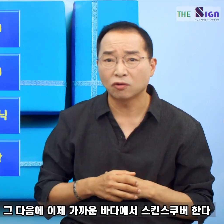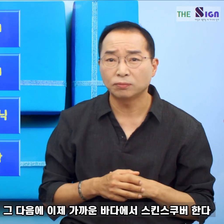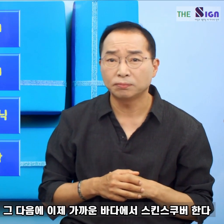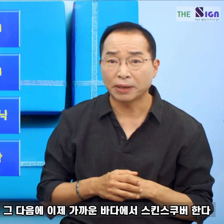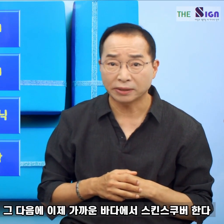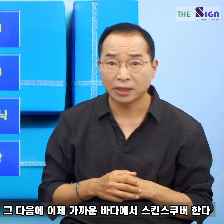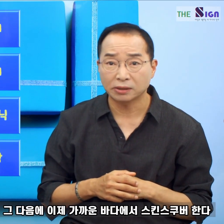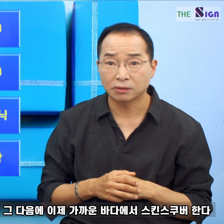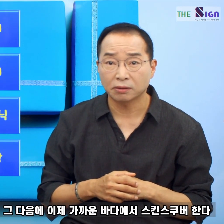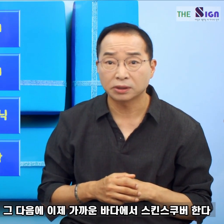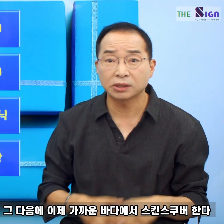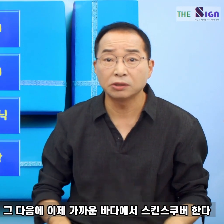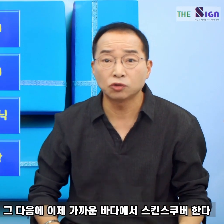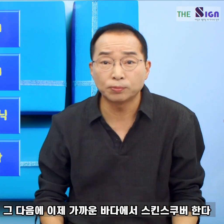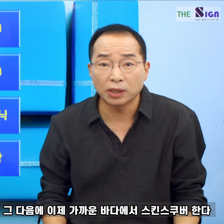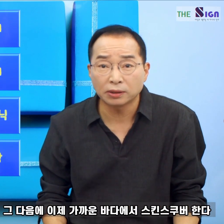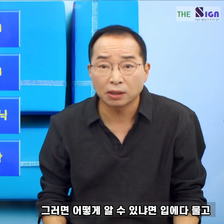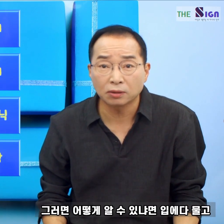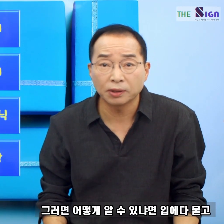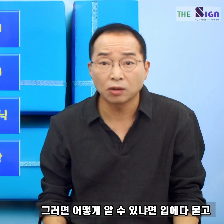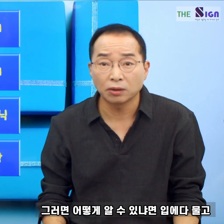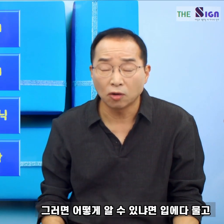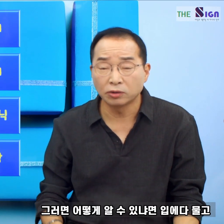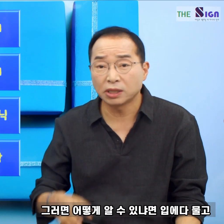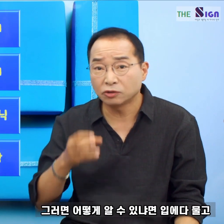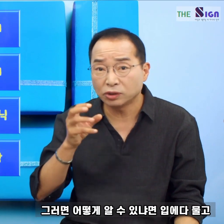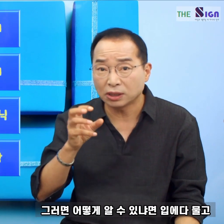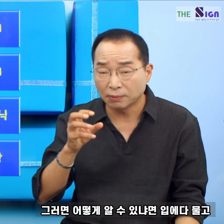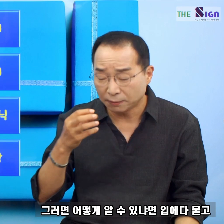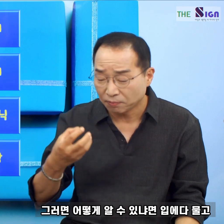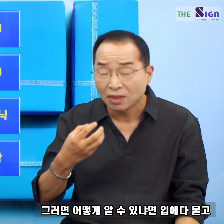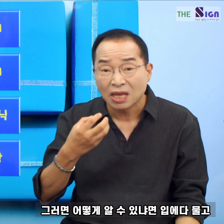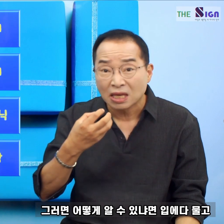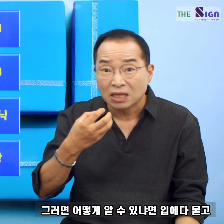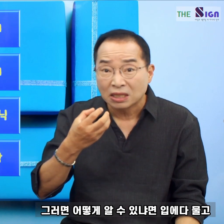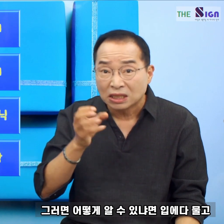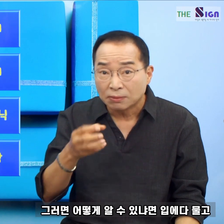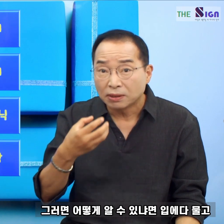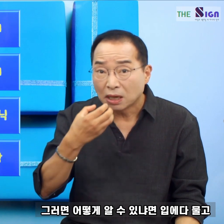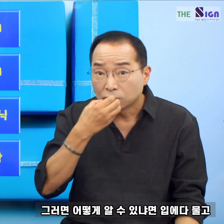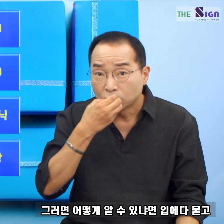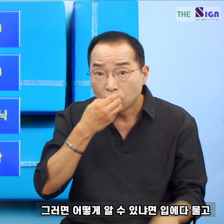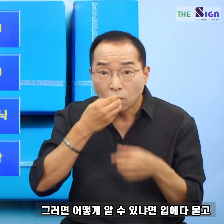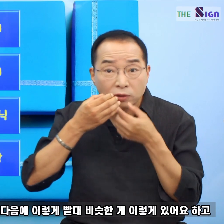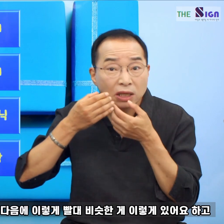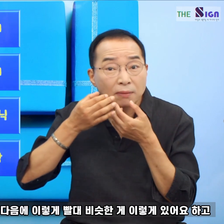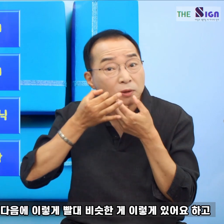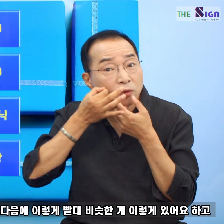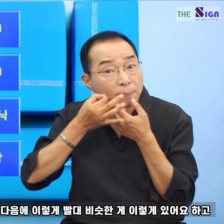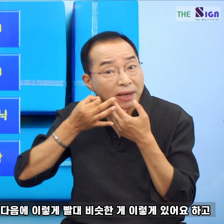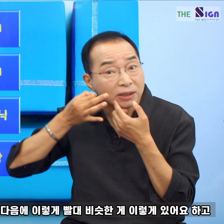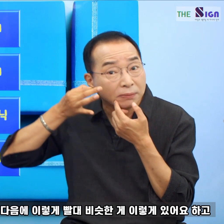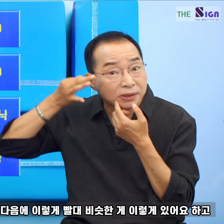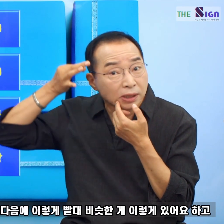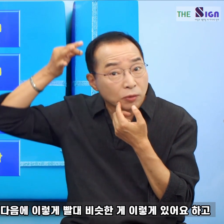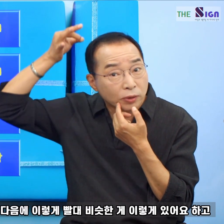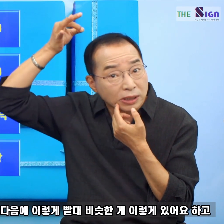가까운 바다에서 스킨스쿠버 한다 그러면 어떻게 알 수 있냐면, 입에다 물고 그 다음에 이렇게 빨대 비슷한 게 이렇게